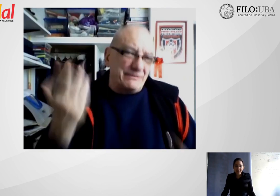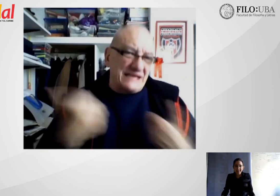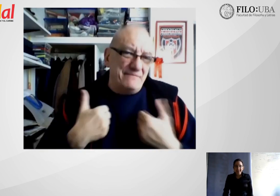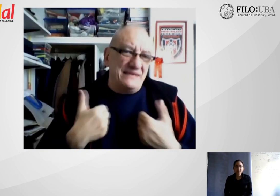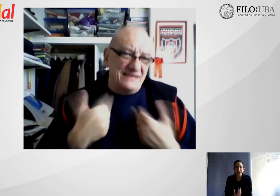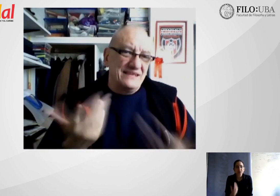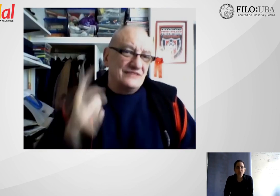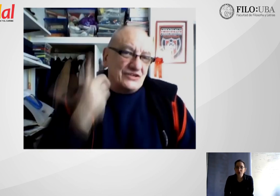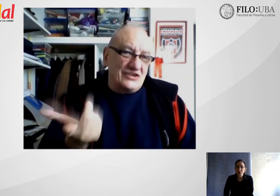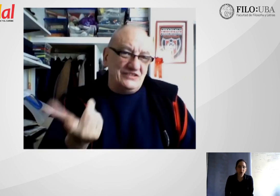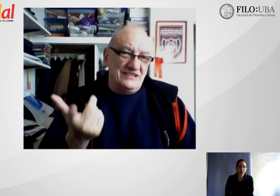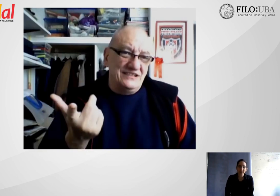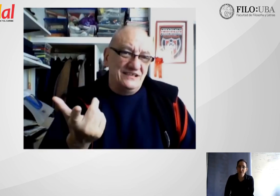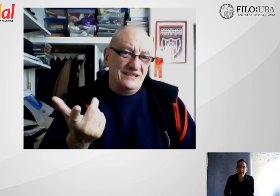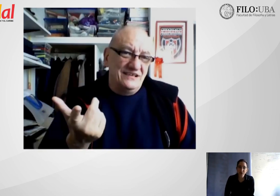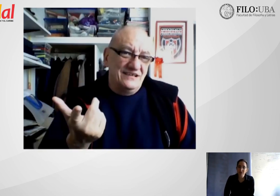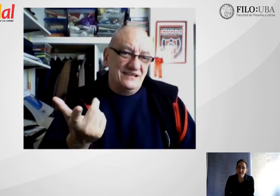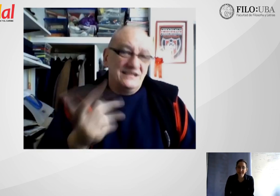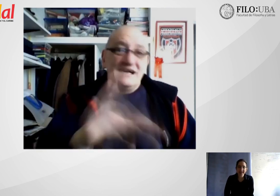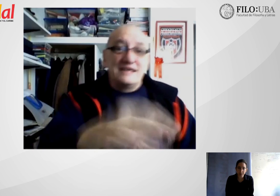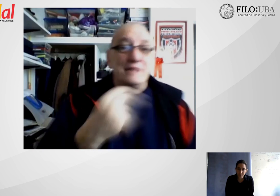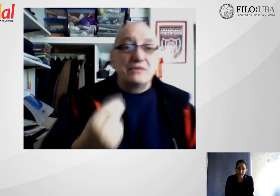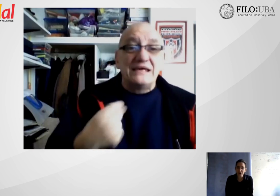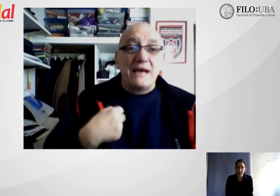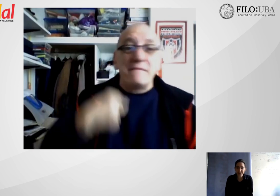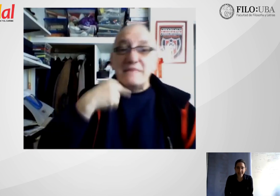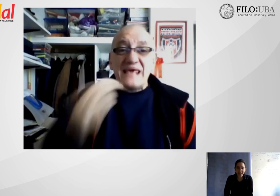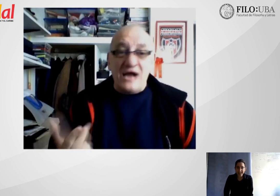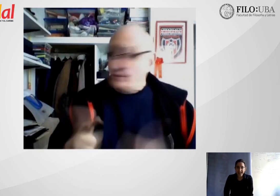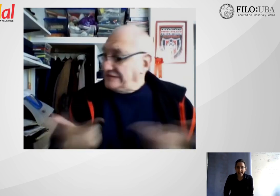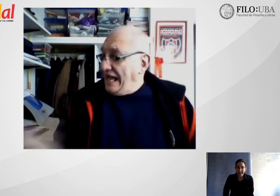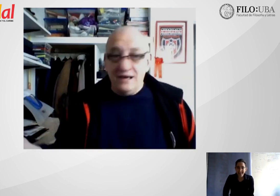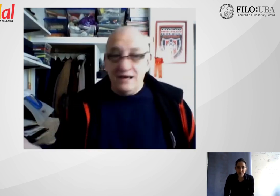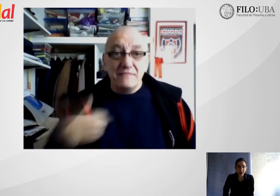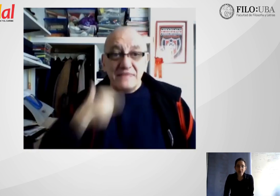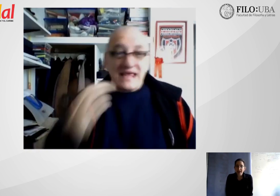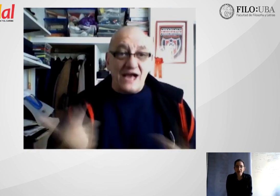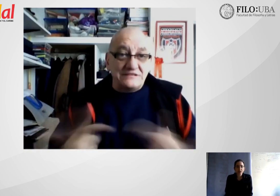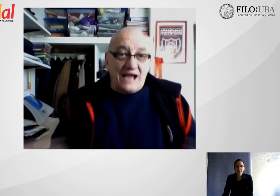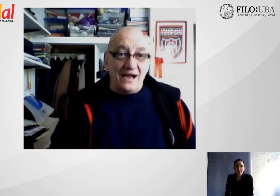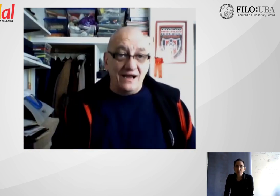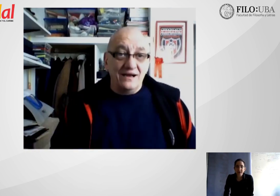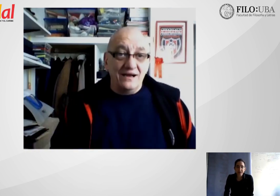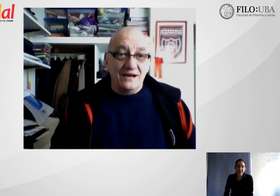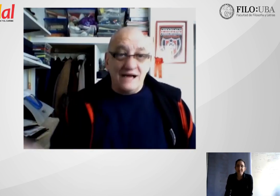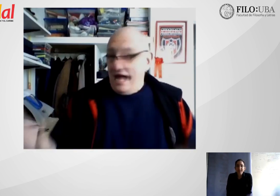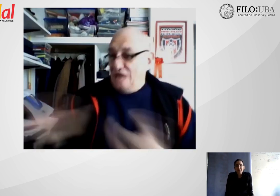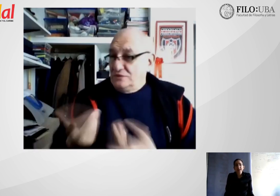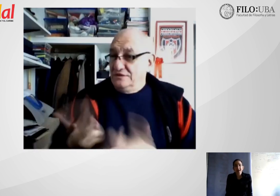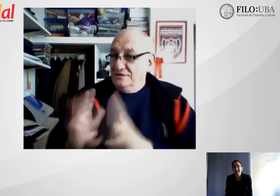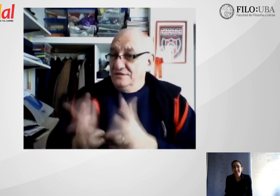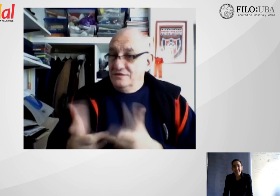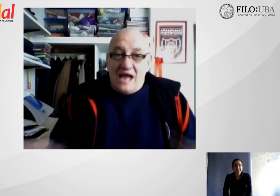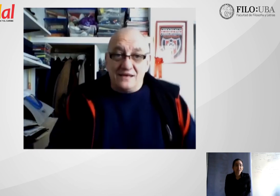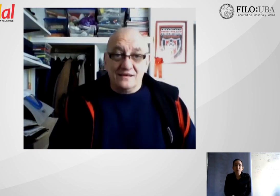entonces, es para nosotros como comunidad sorda, esto es una falta de respeto. Por ejemplo, ¿qué hago? Le tengo que preguntar todo el día a mi hija no